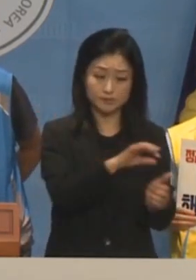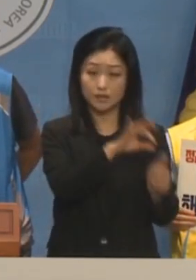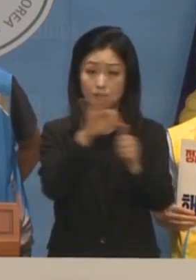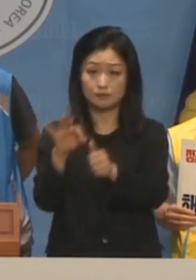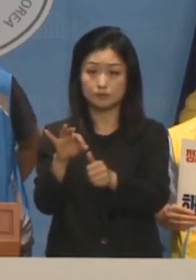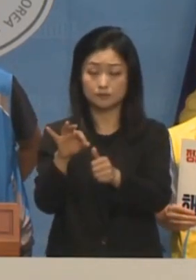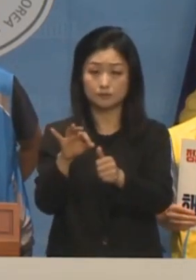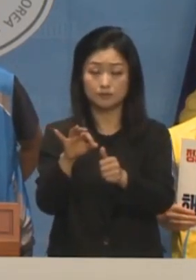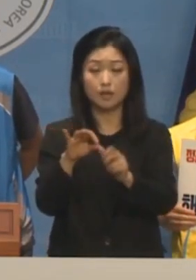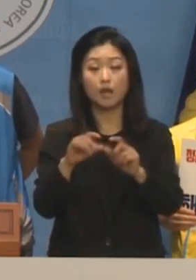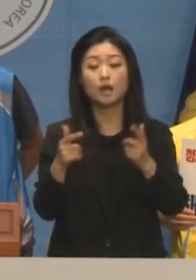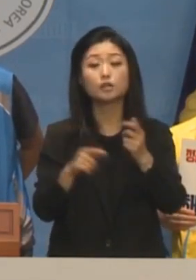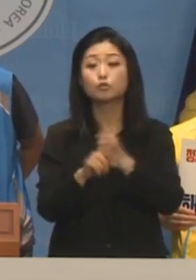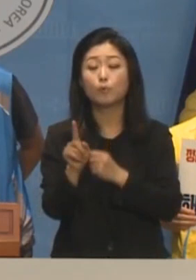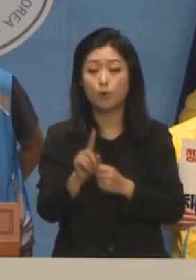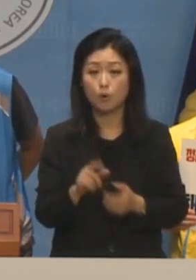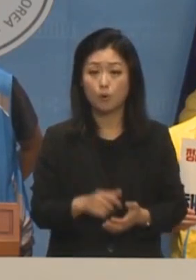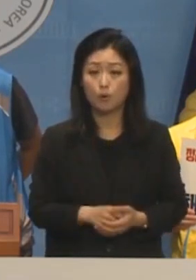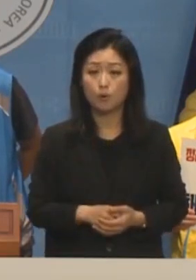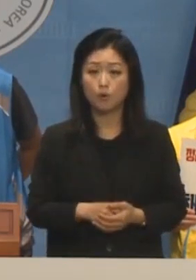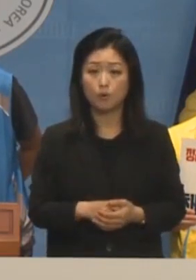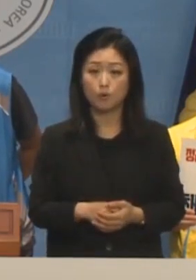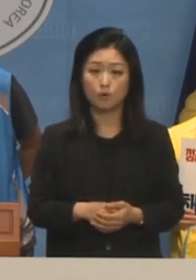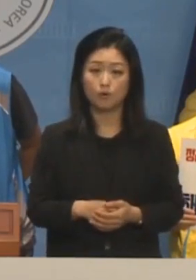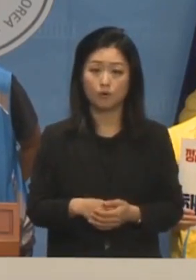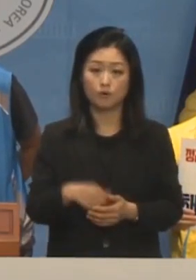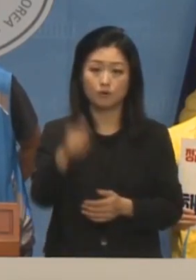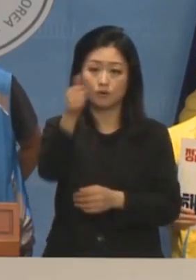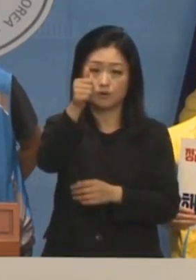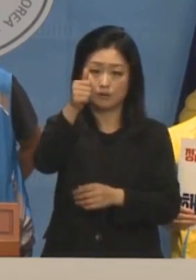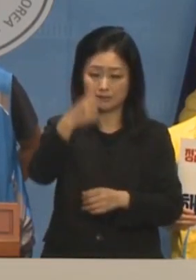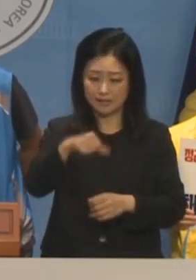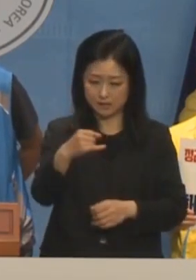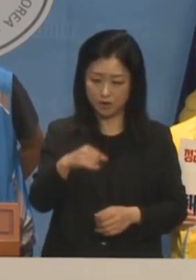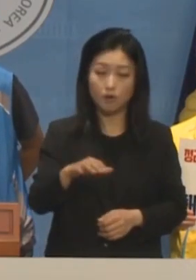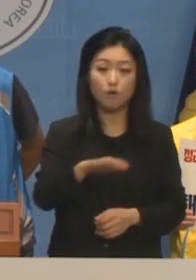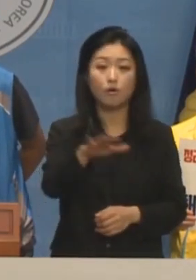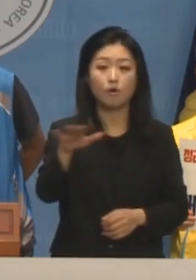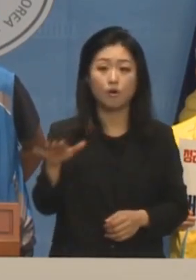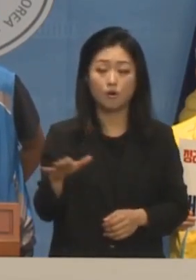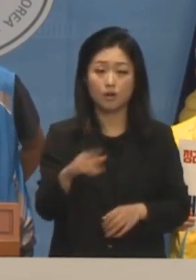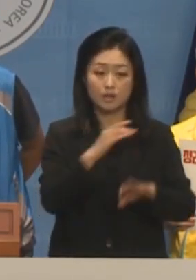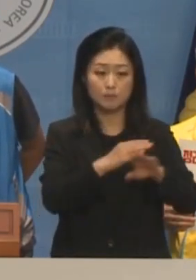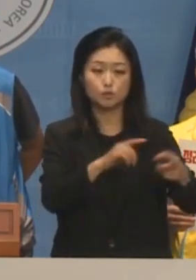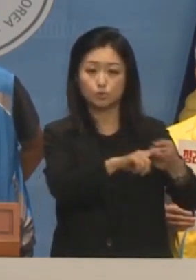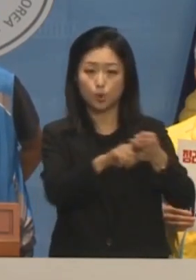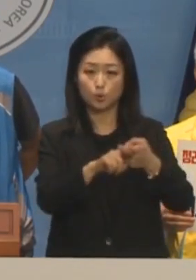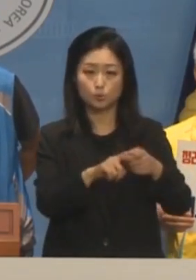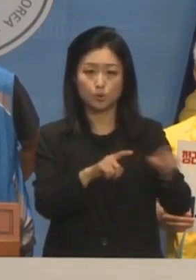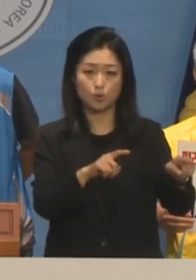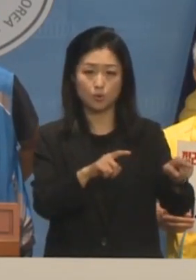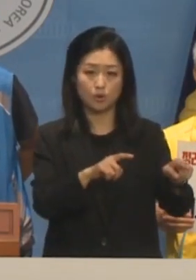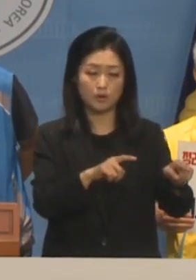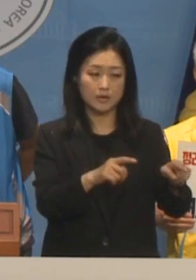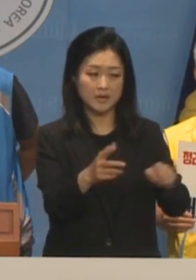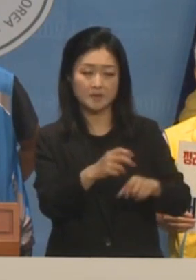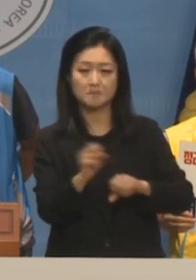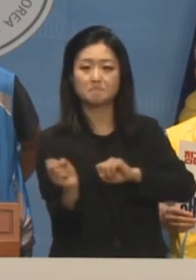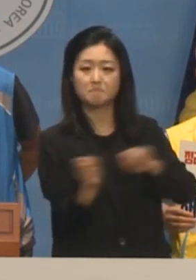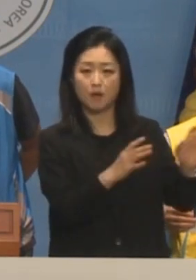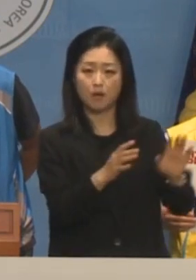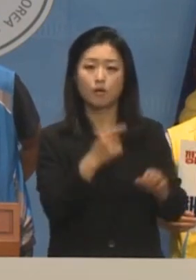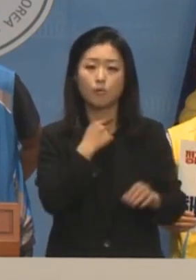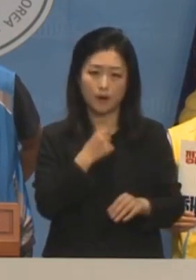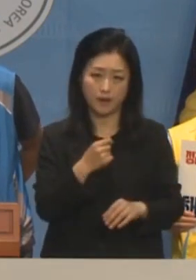이유는 저희들은 말합니다. 설립자의 자녀들이 여전히 민주노조를 끝까지 뿌리 뽑으려고 하고 있다는